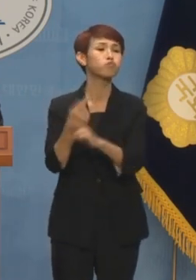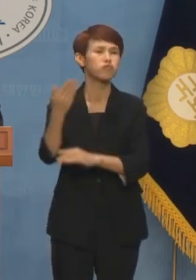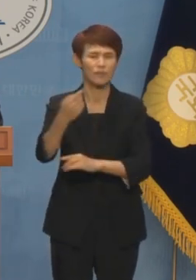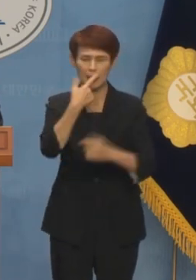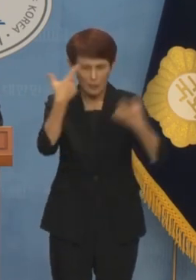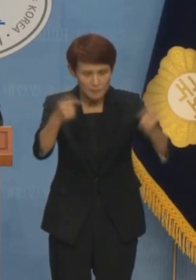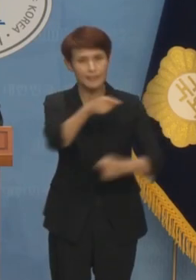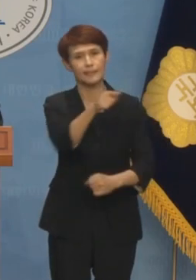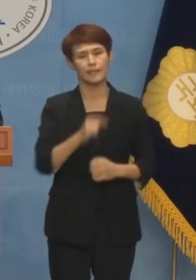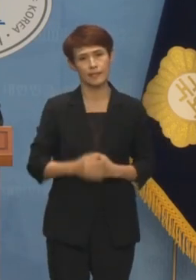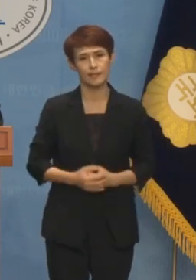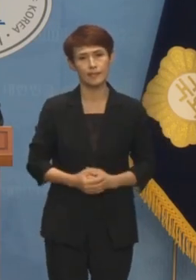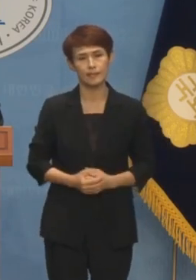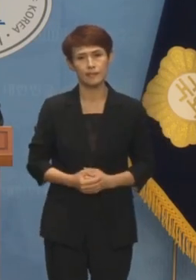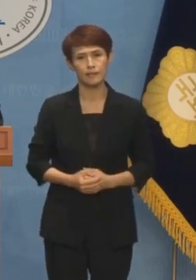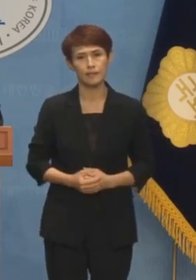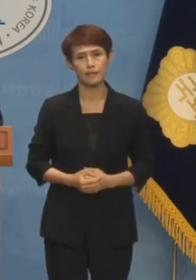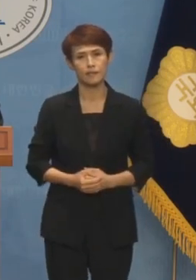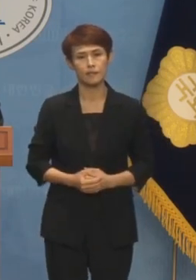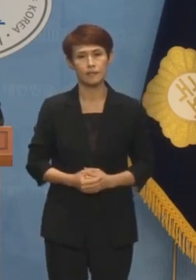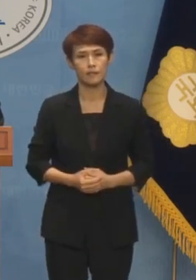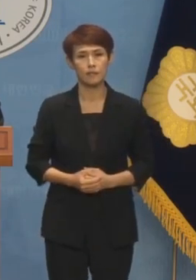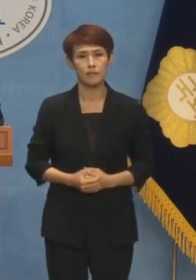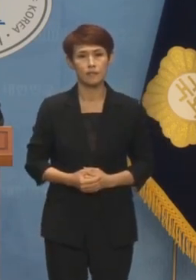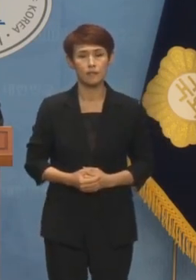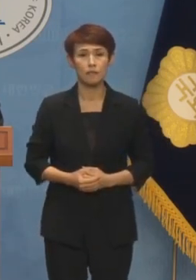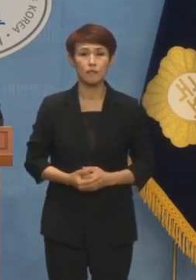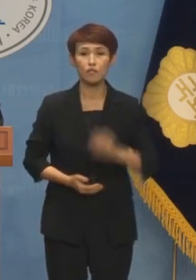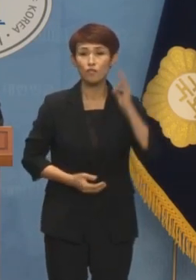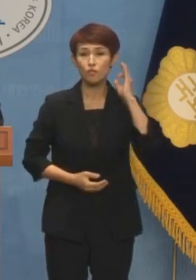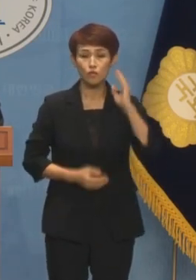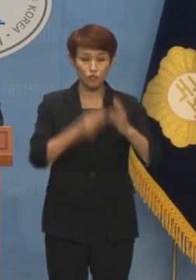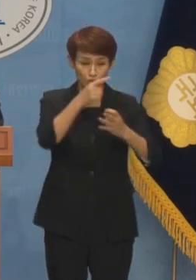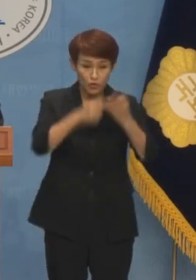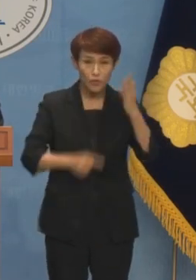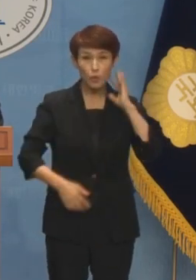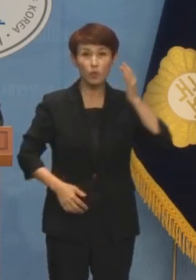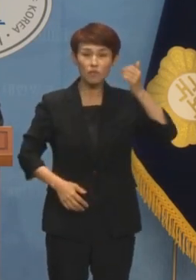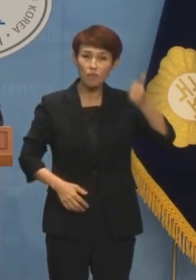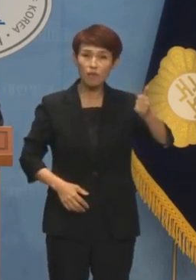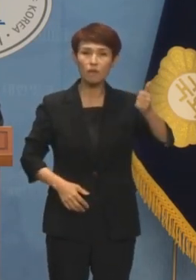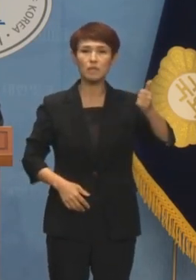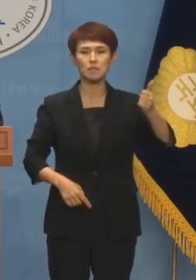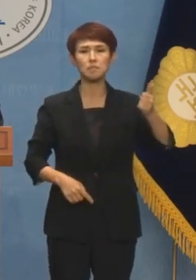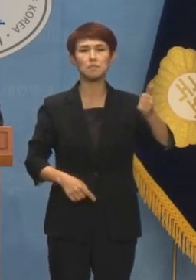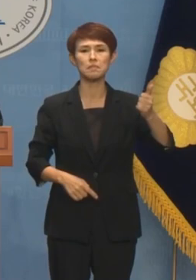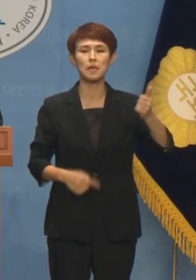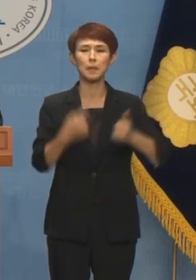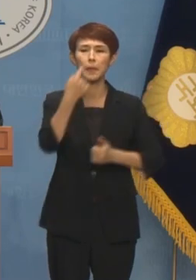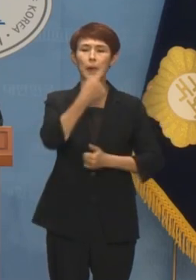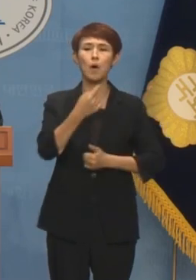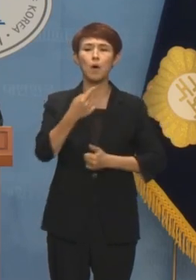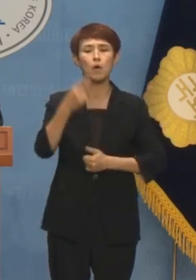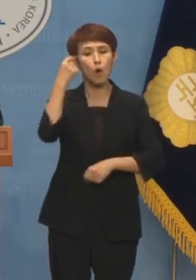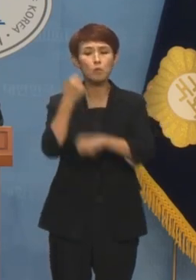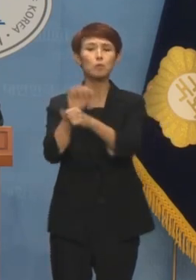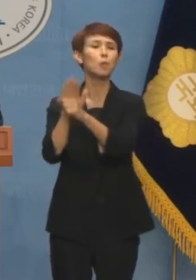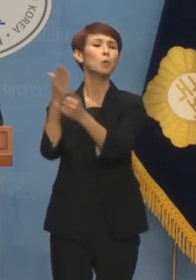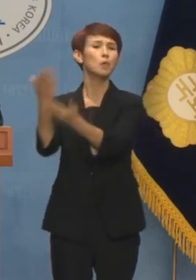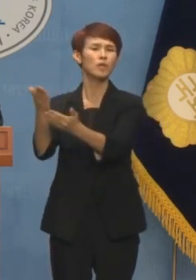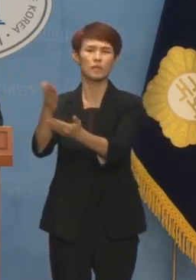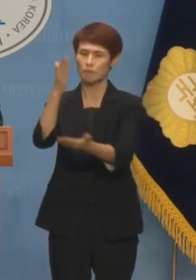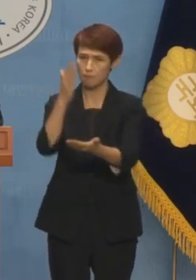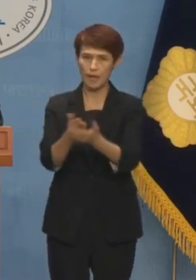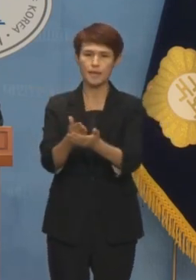하등 다를 바 없습니다. 윤석열 대통령은 휘황찬란하고 공허한 입 R&D가 아니라